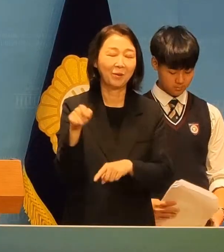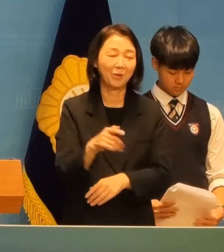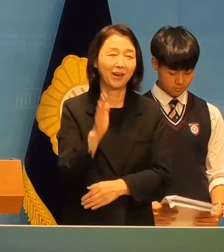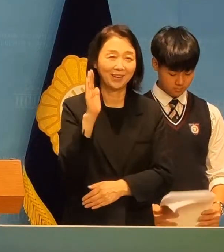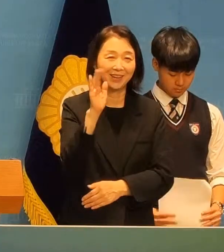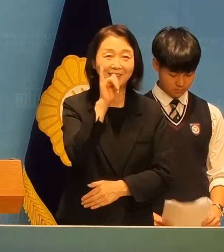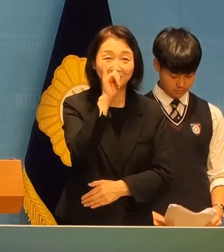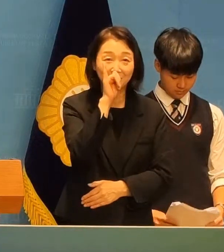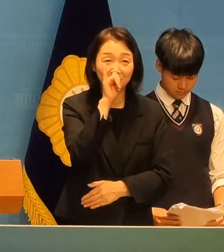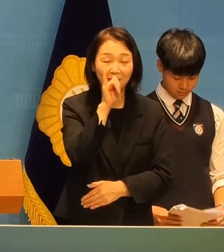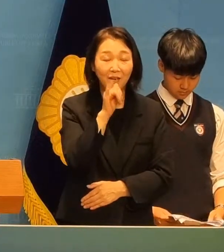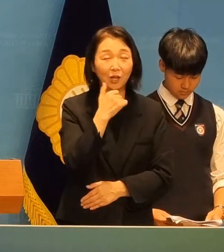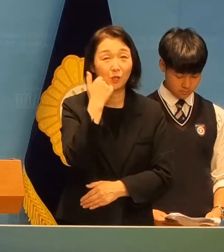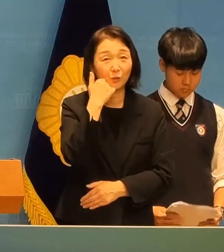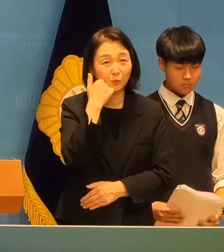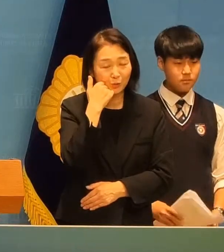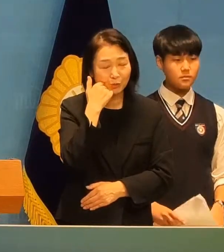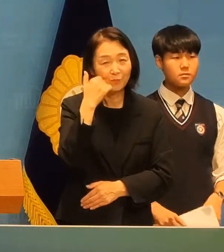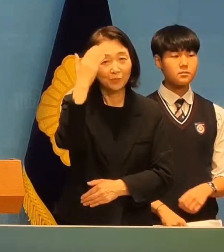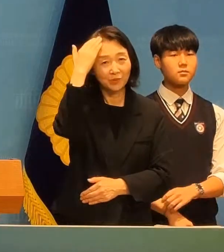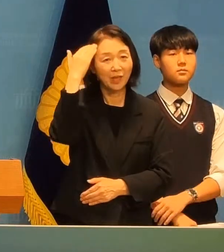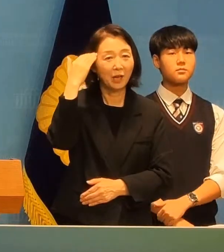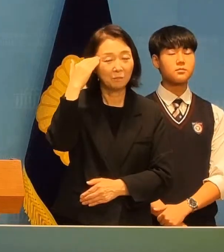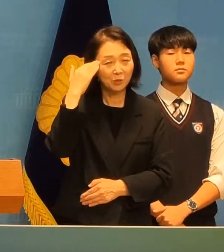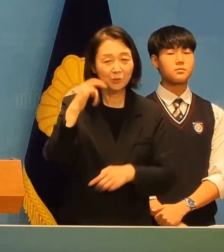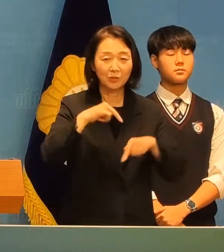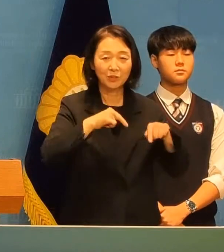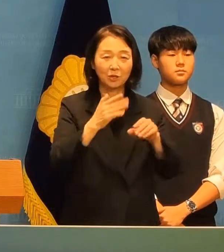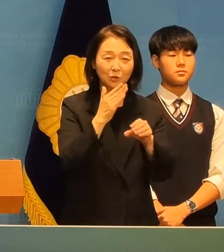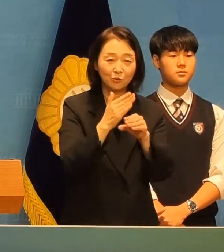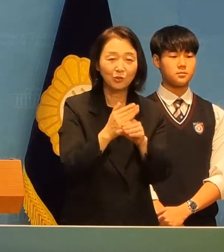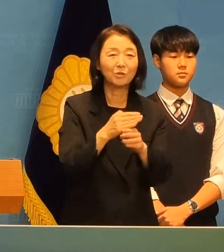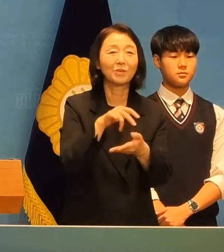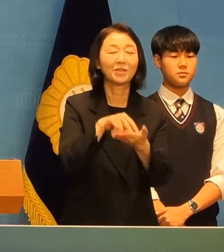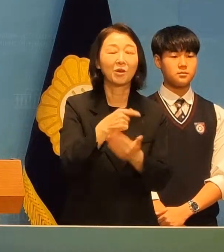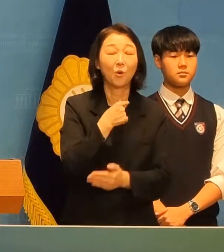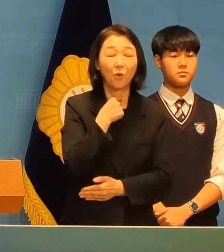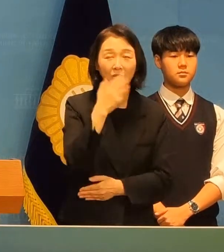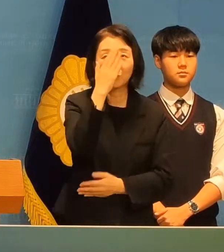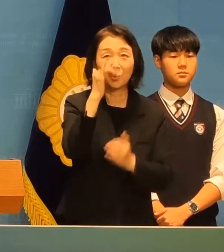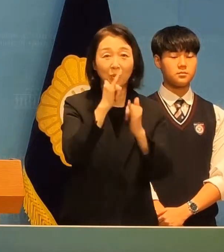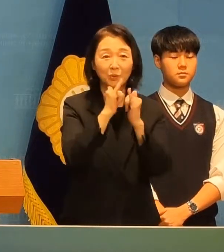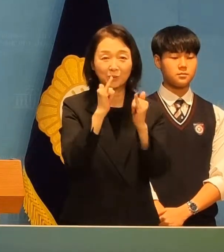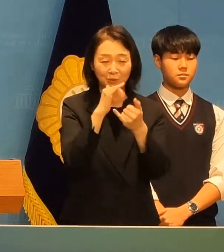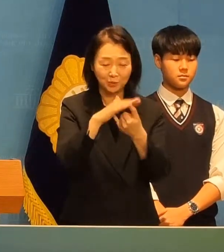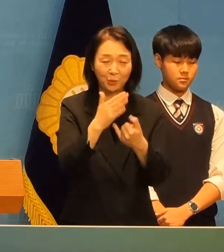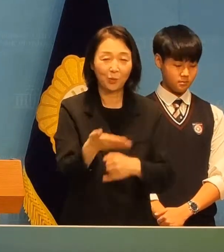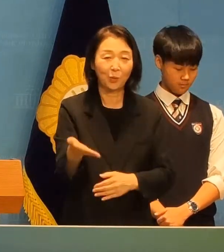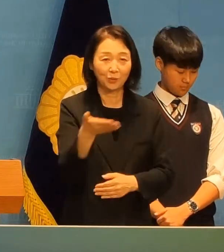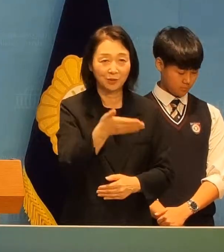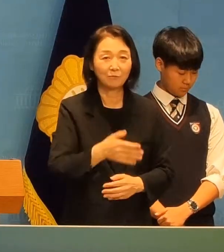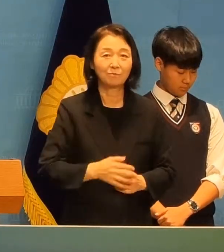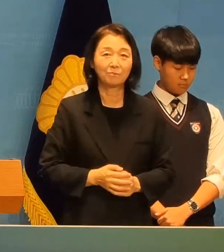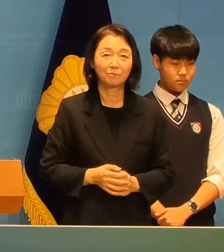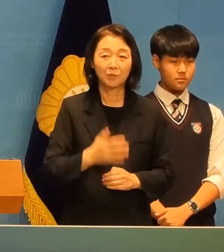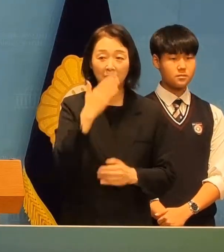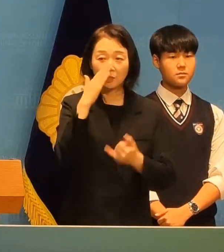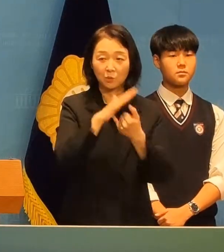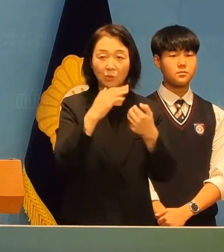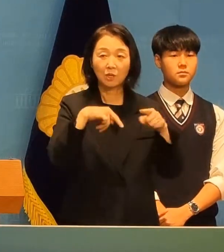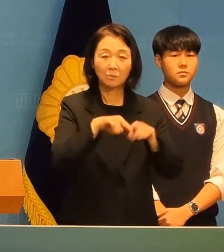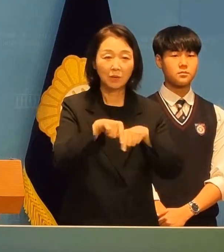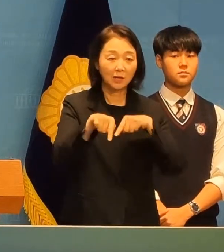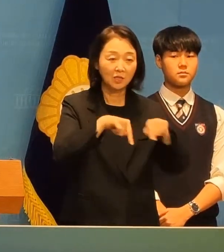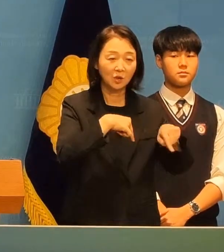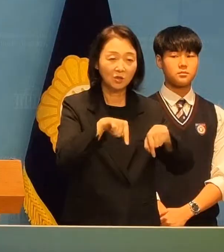섰습니다. 바로 대한민국 정치의 중심에 서고자 하는 우리 청소년 여러분인데요. 오늘날의 청소년들과 저는 겪었던 정치적